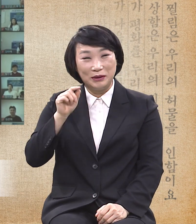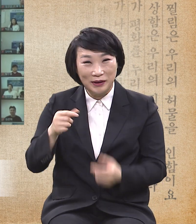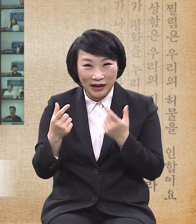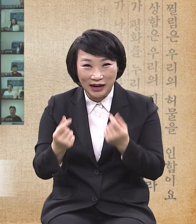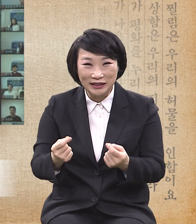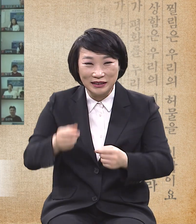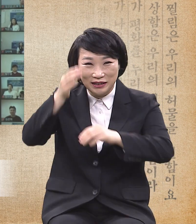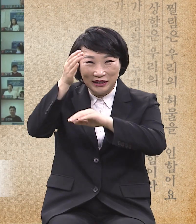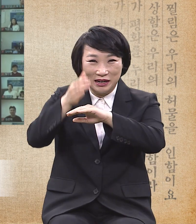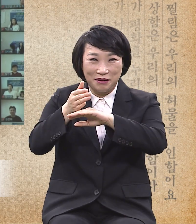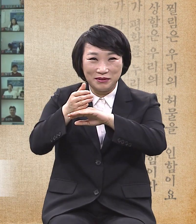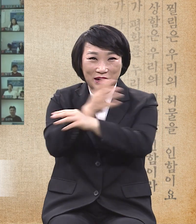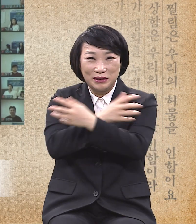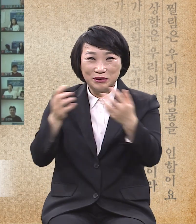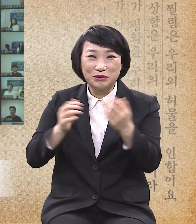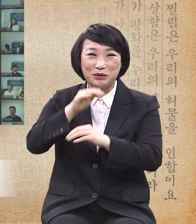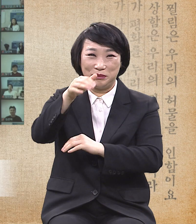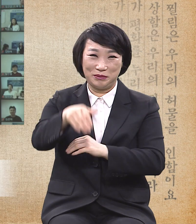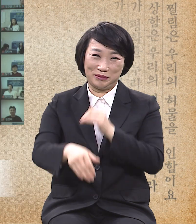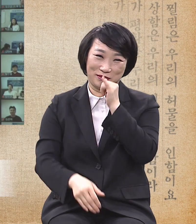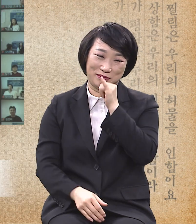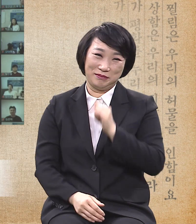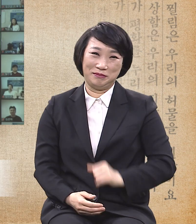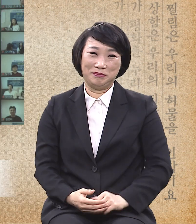이런 감사가 넘칩니다.